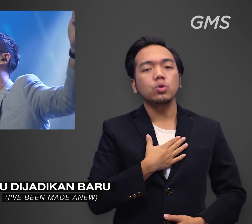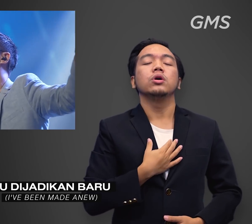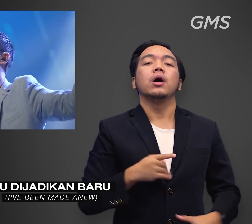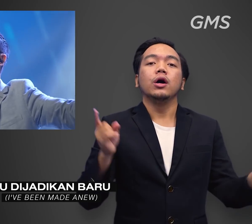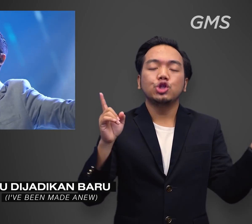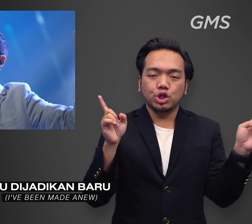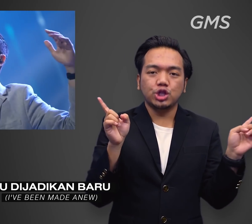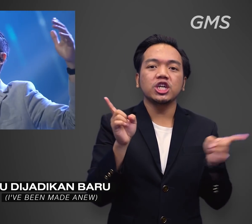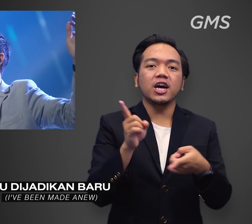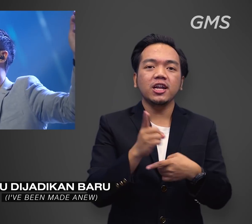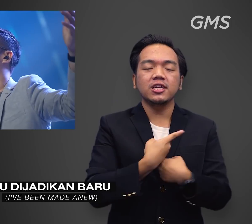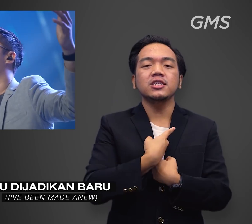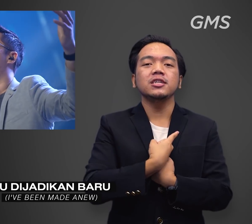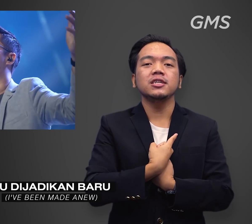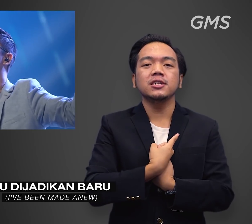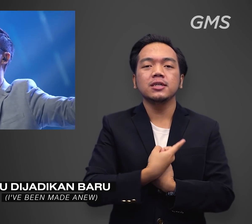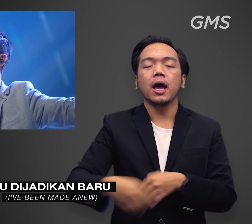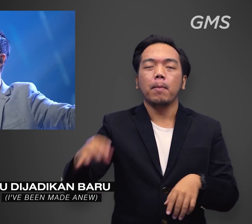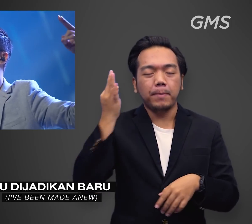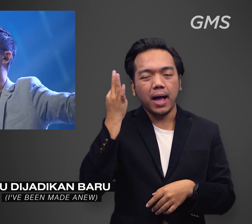ubahkan aku, ku